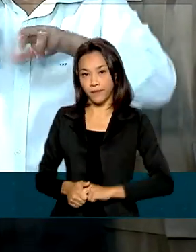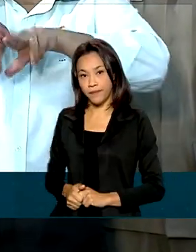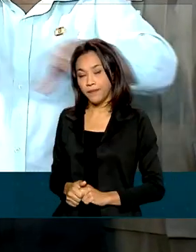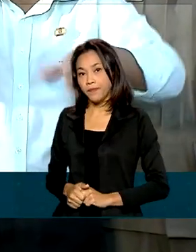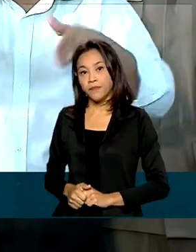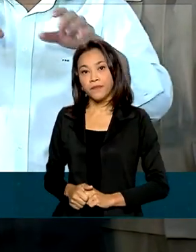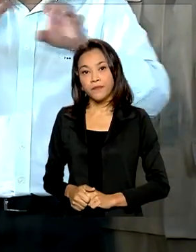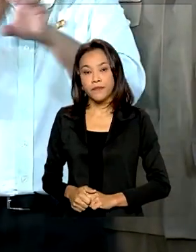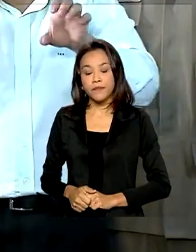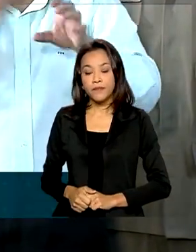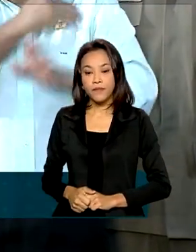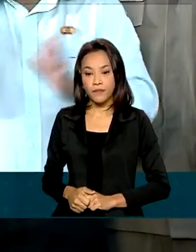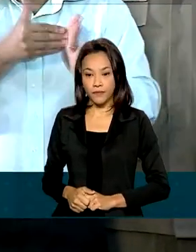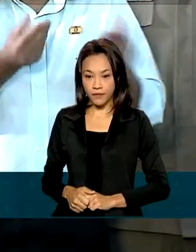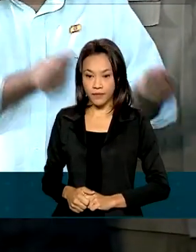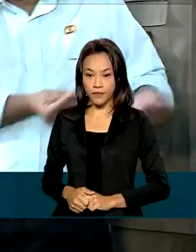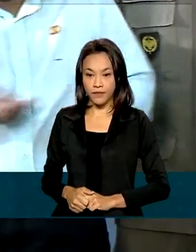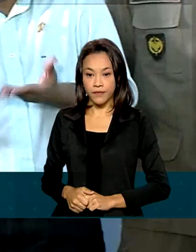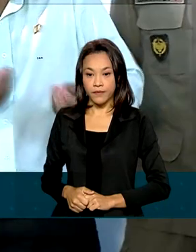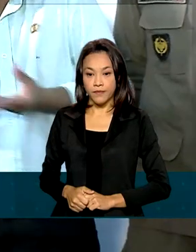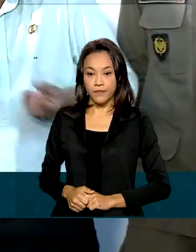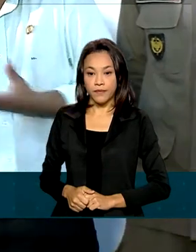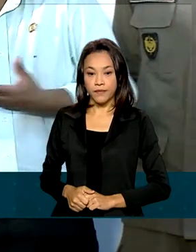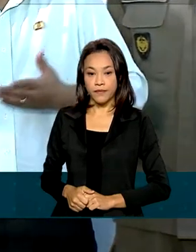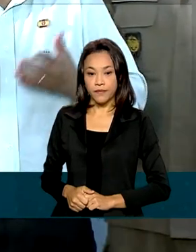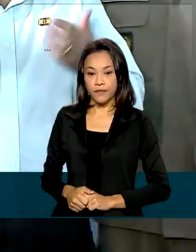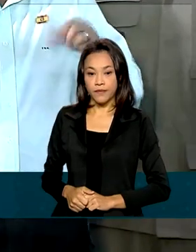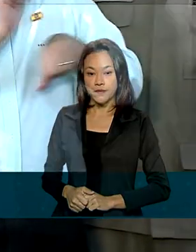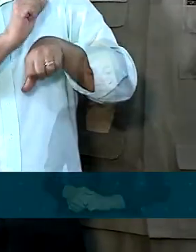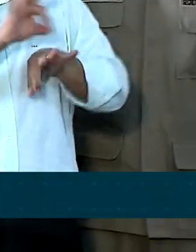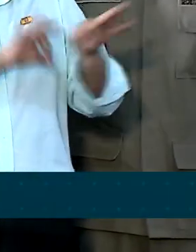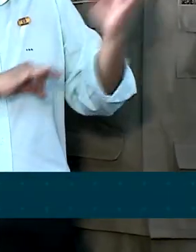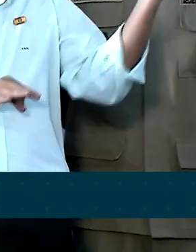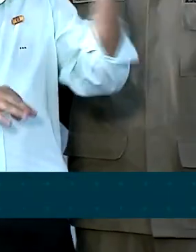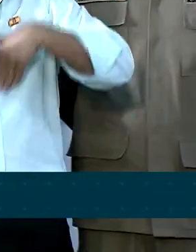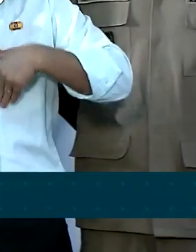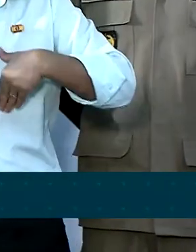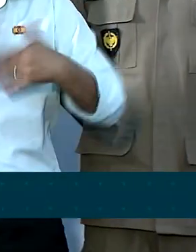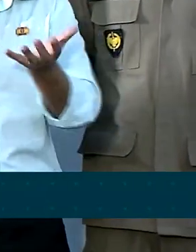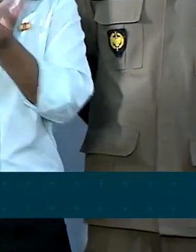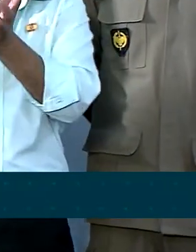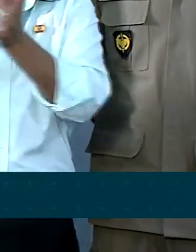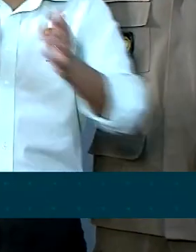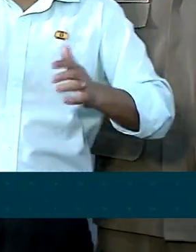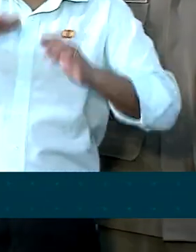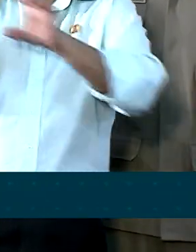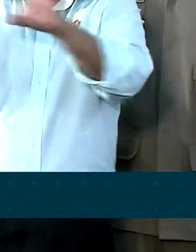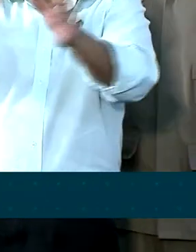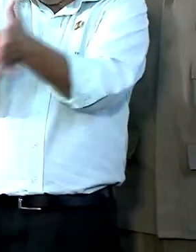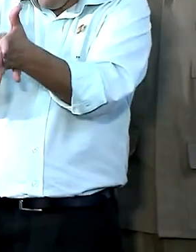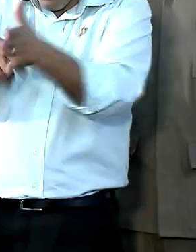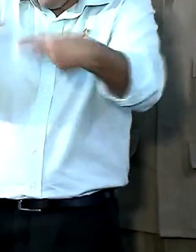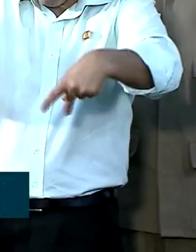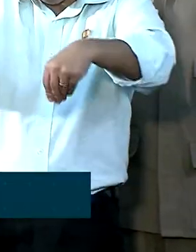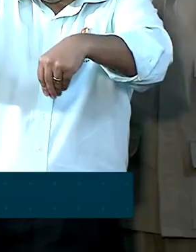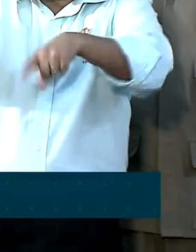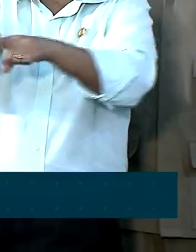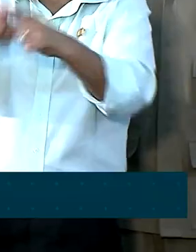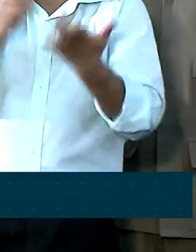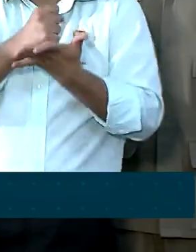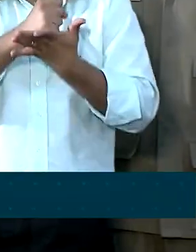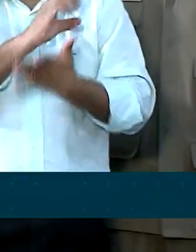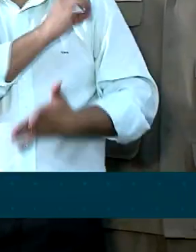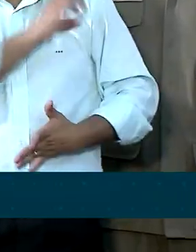providenciando a vinda de mais técnicos de engenharia para fazer análise de solo e apoiar a defesa civil